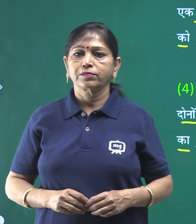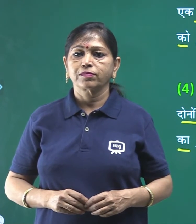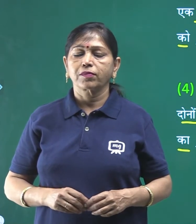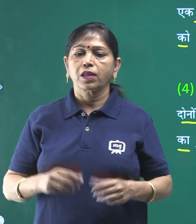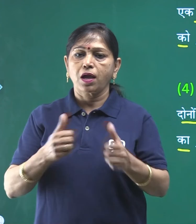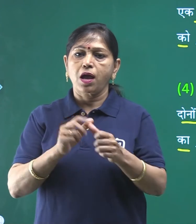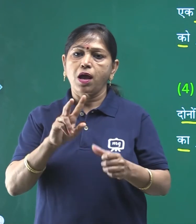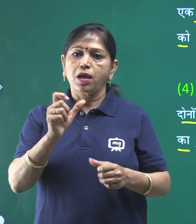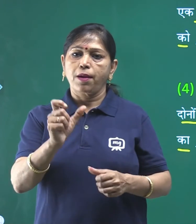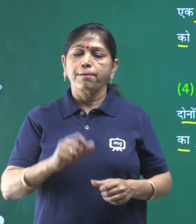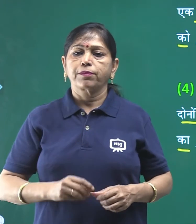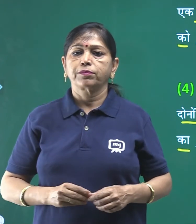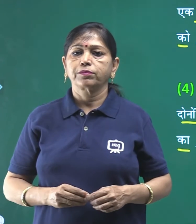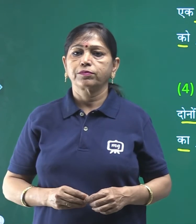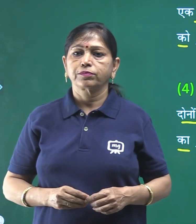आयाम